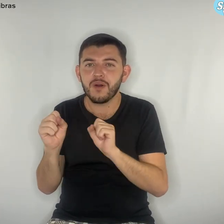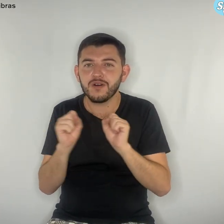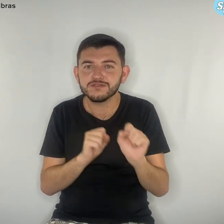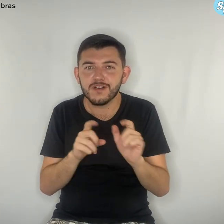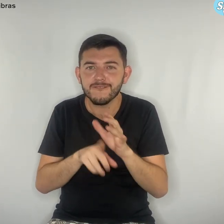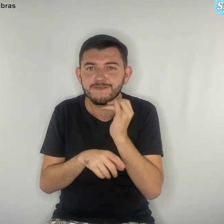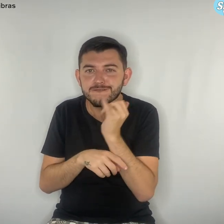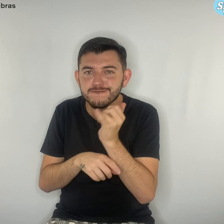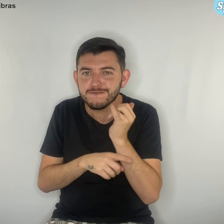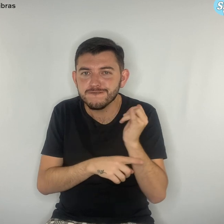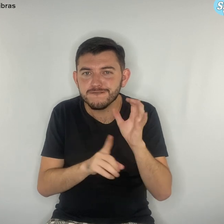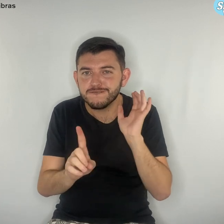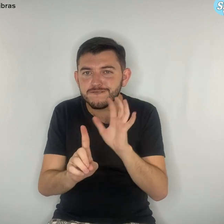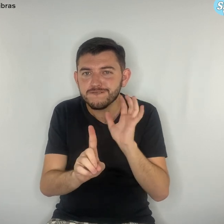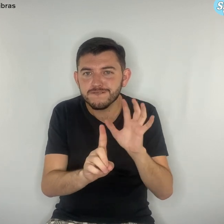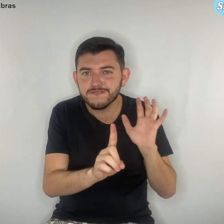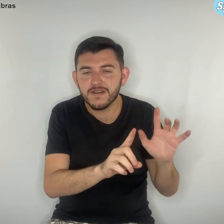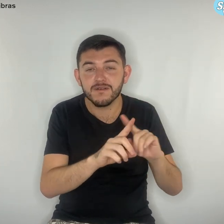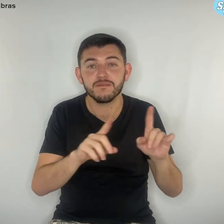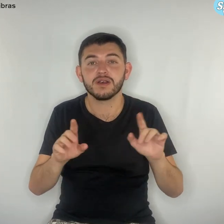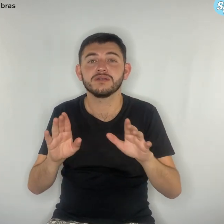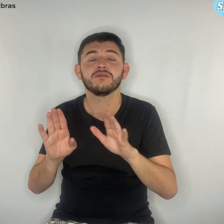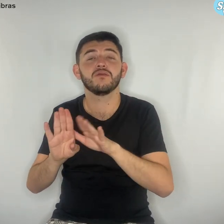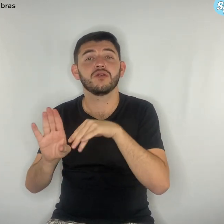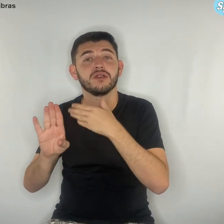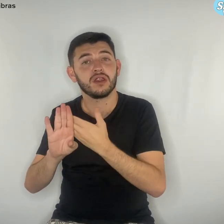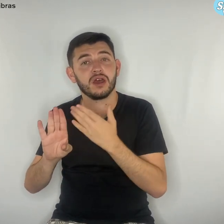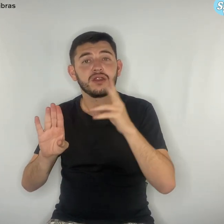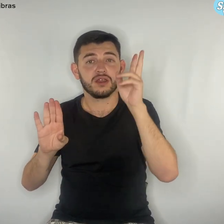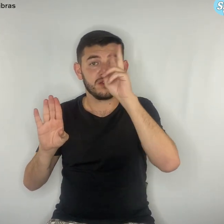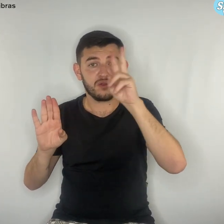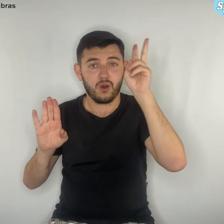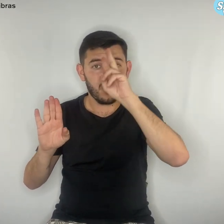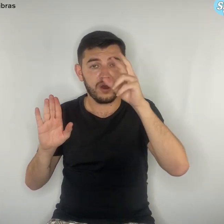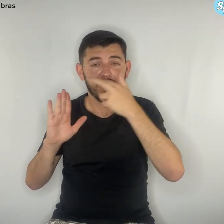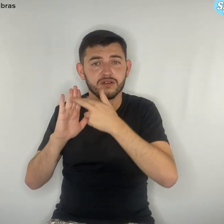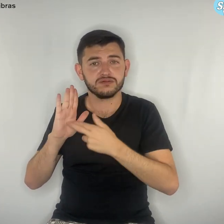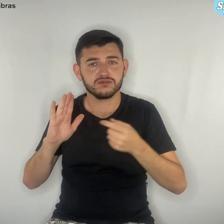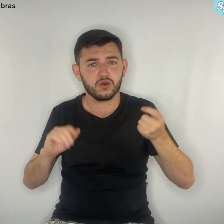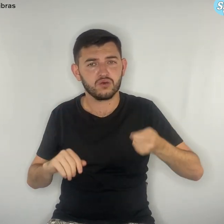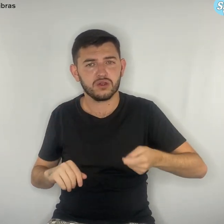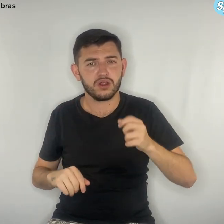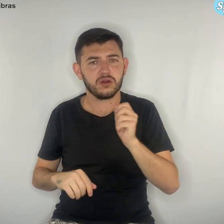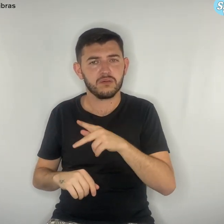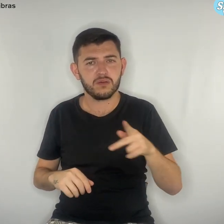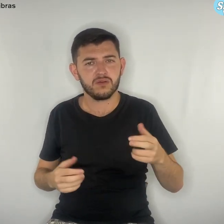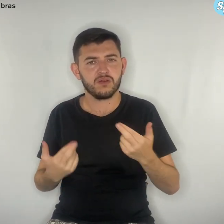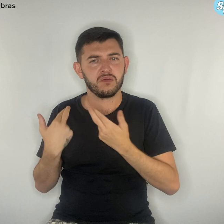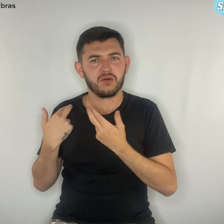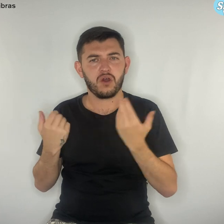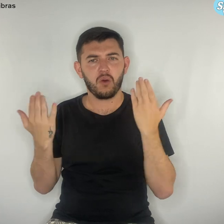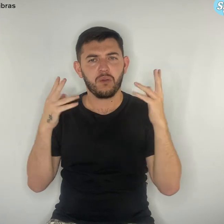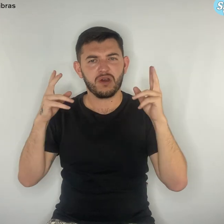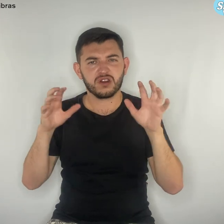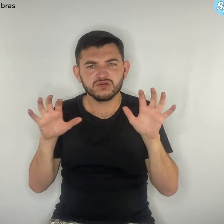Na doutrina, por trás da fábula, o professor doutrinador é um bicho-papão e um lobo